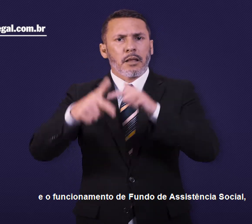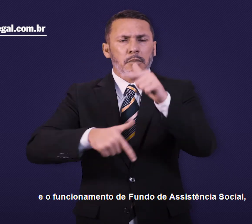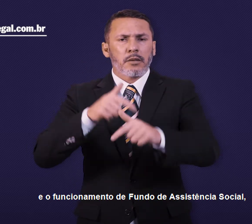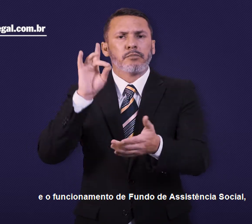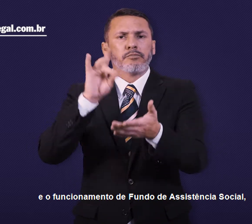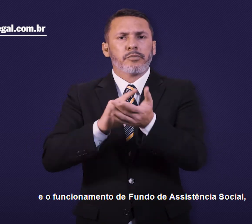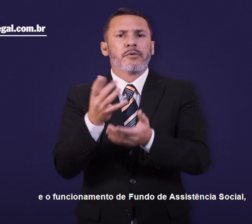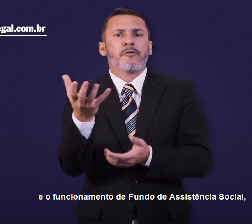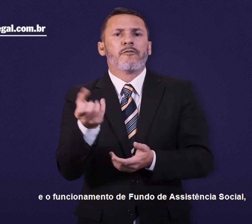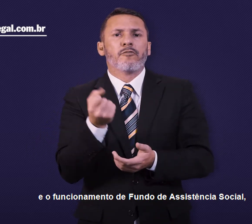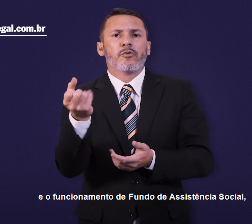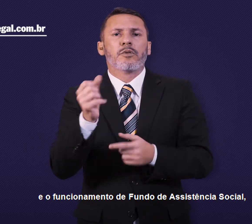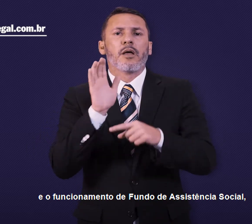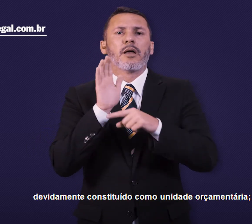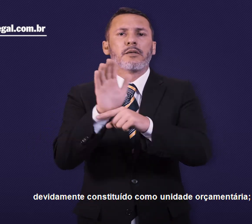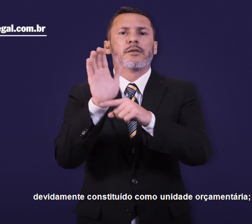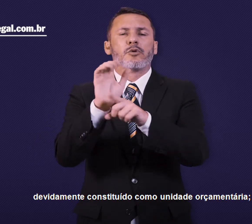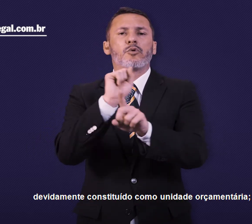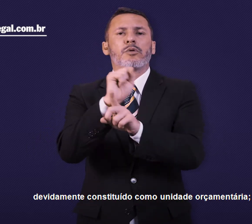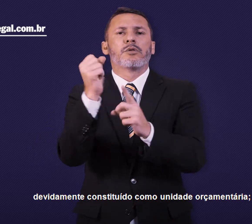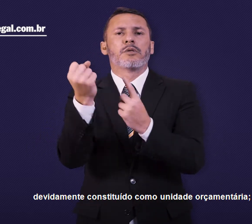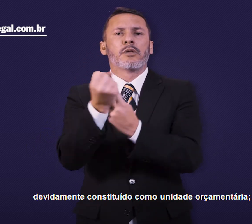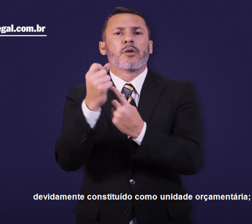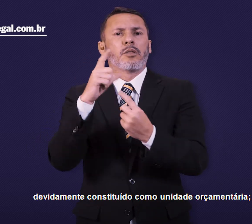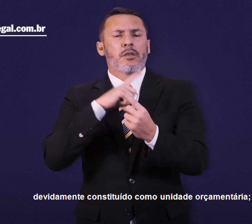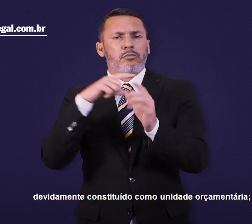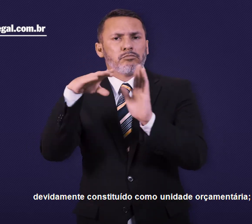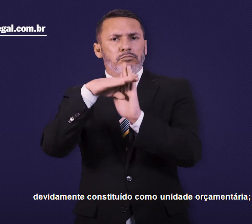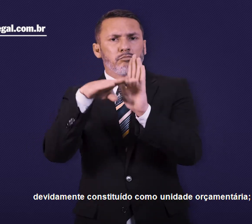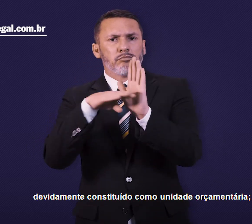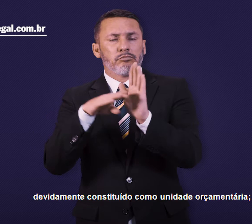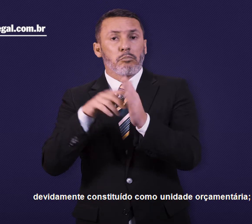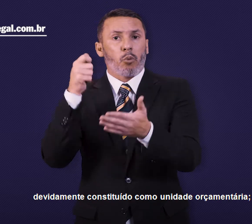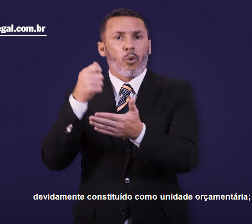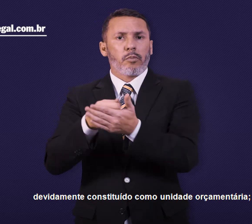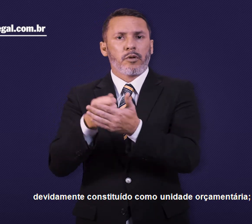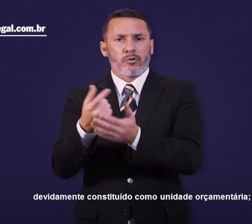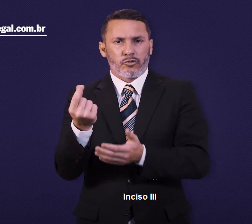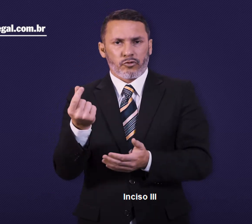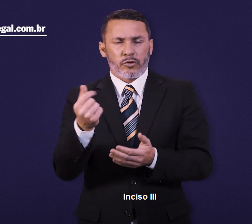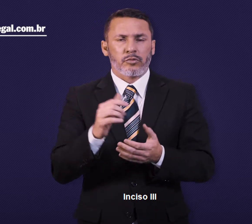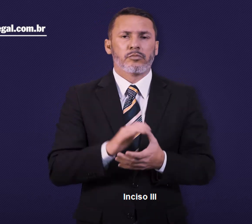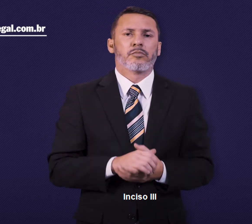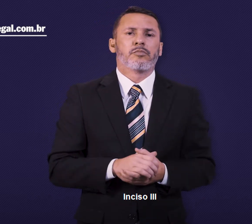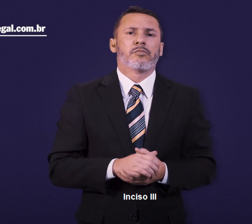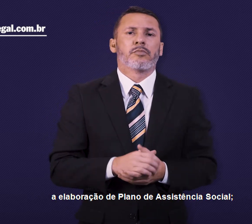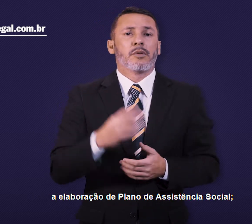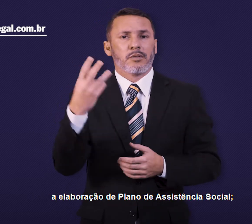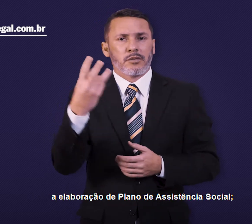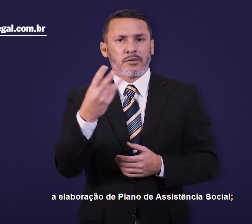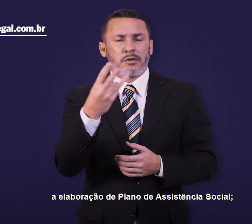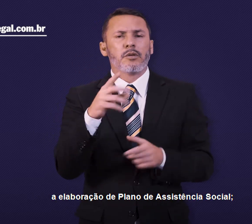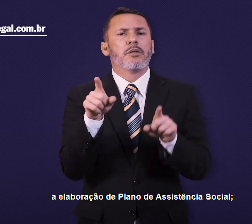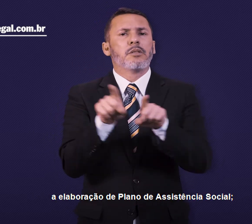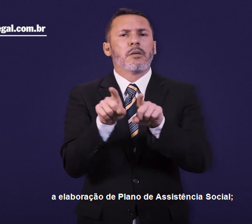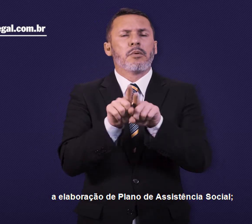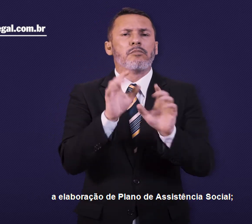de Assistência Social devidamente constituído como unidade orçamentária. Inciso 3. A elaboração de Plano